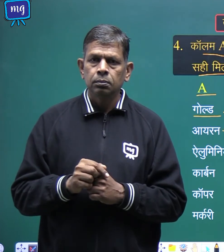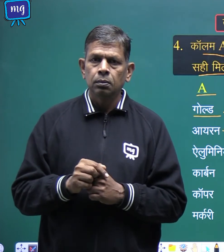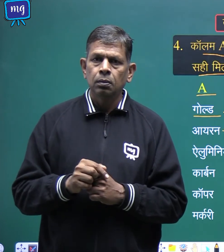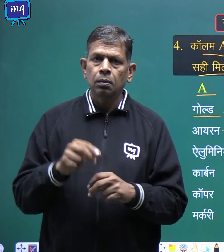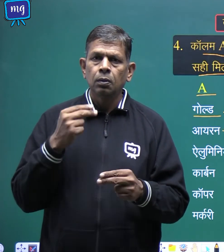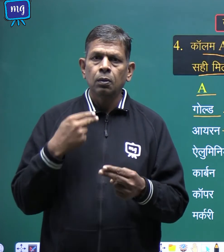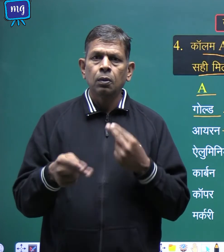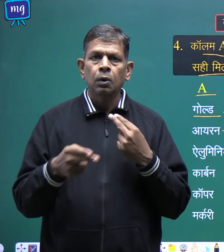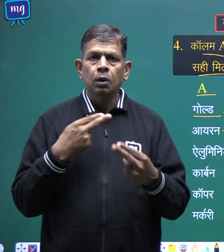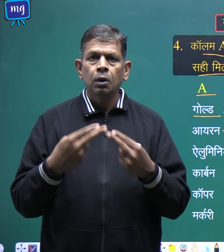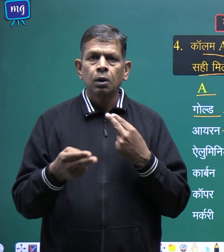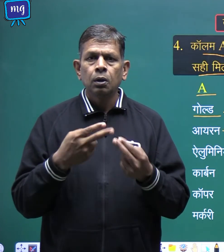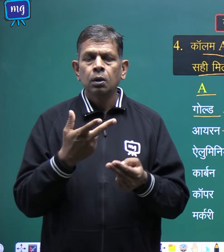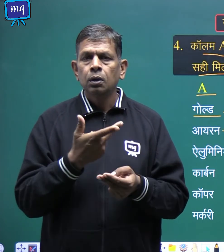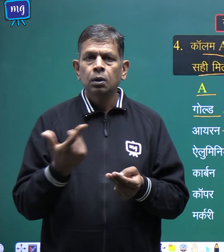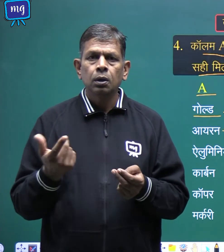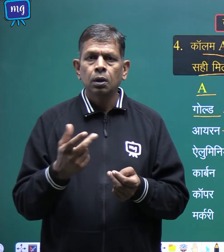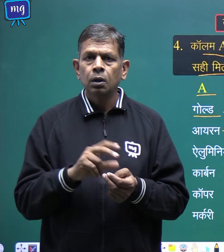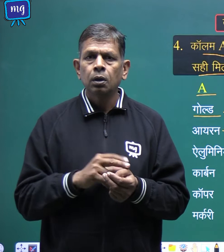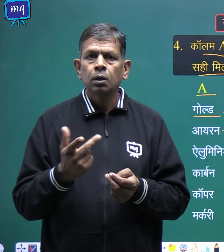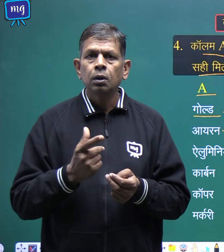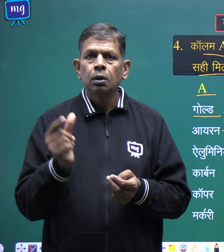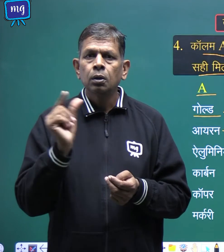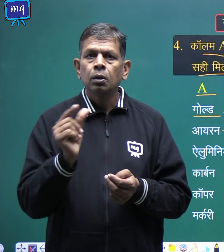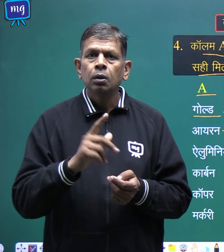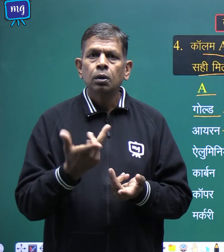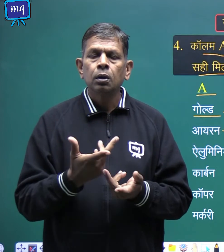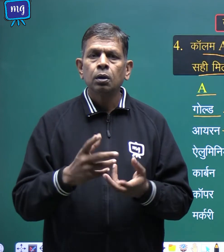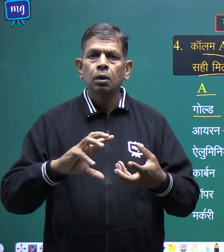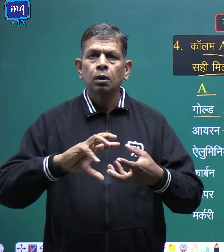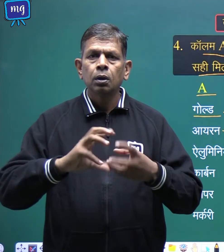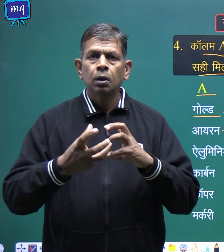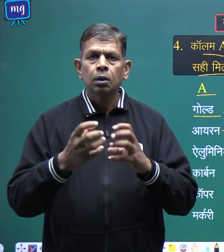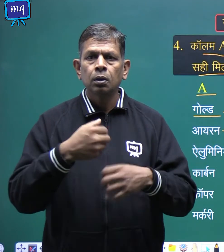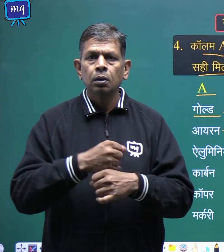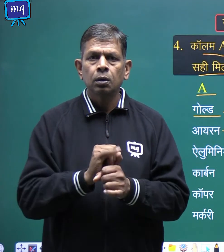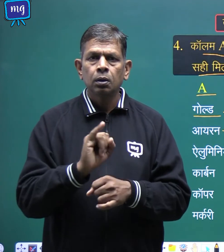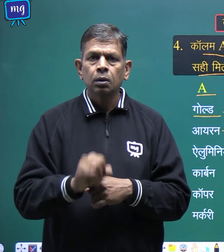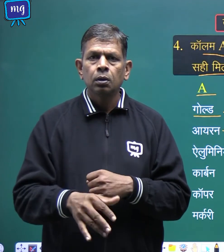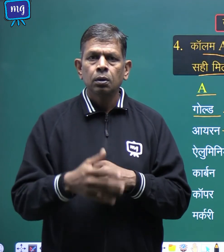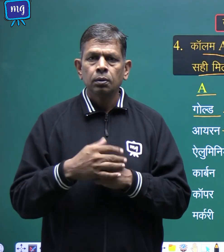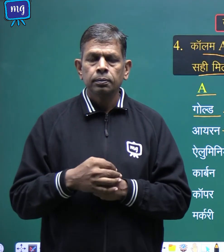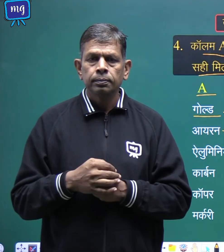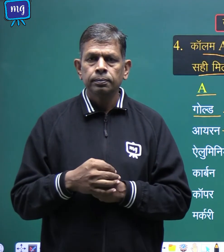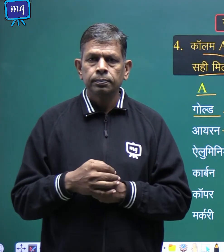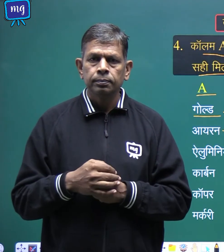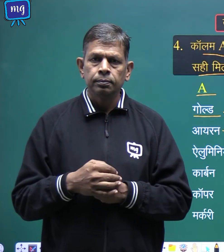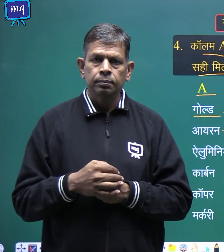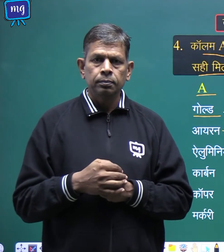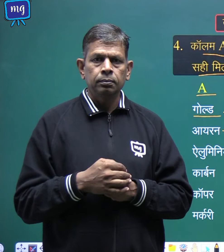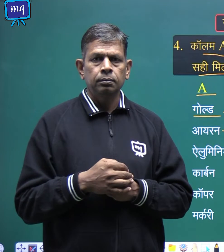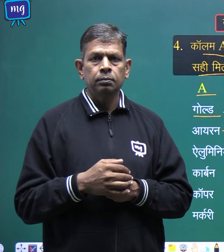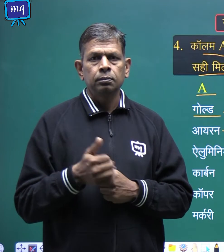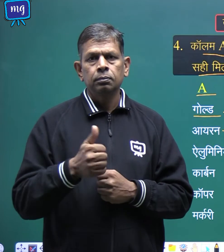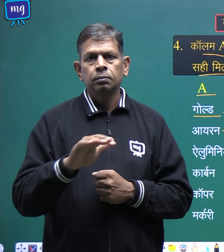आयरन या लोहा, इसका उपयोग मशीन बनाने में होता है, मशीनों में होता है।